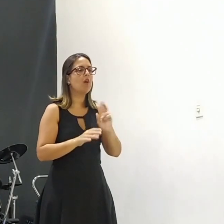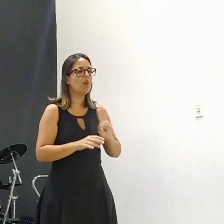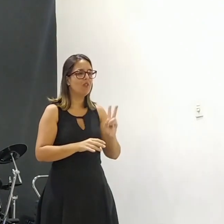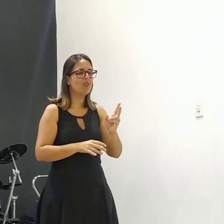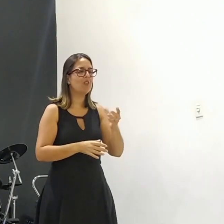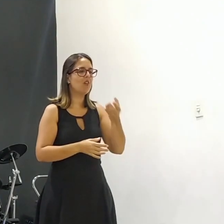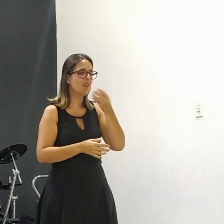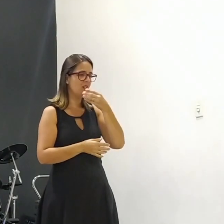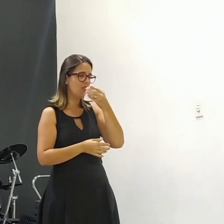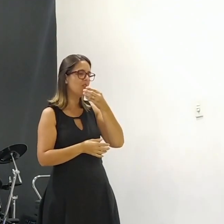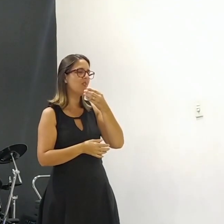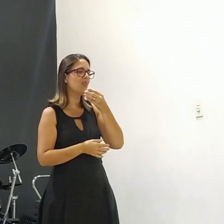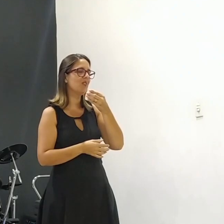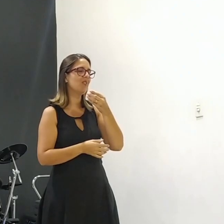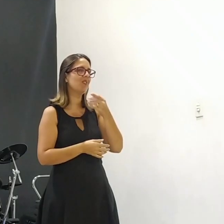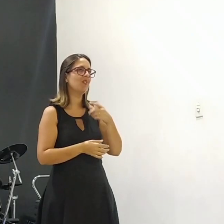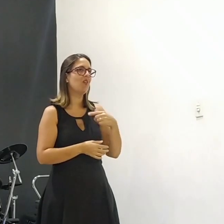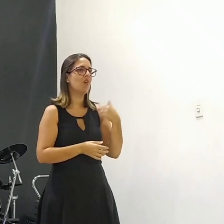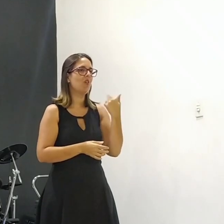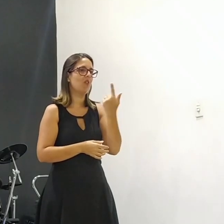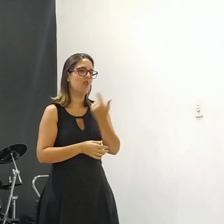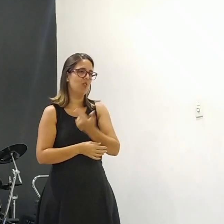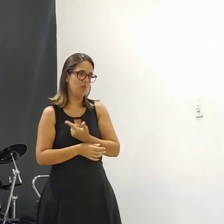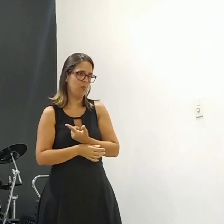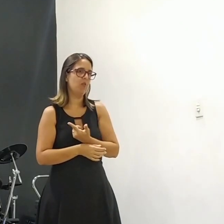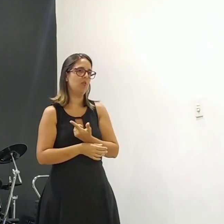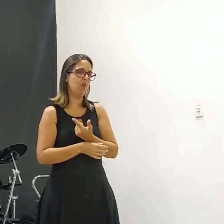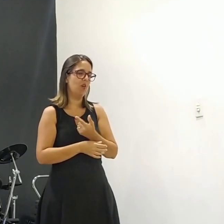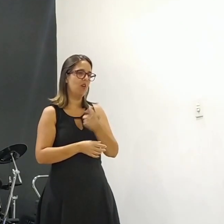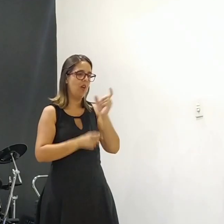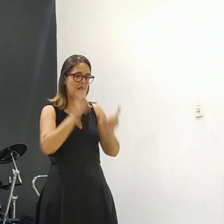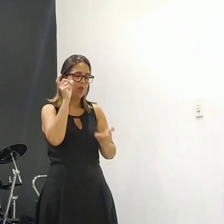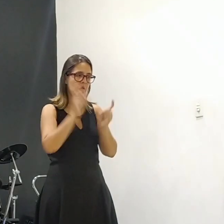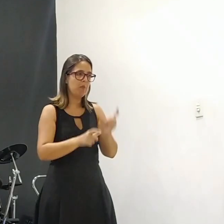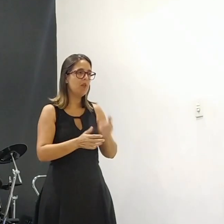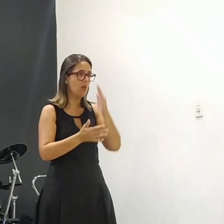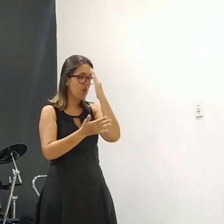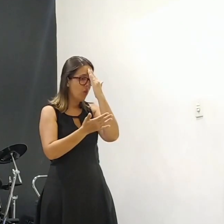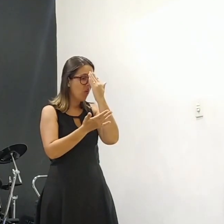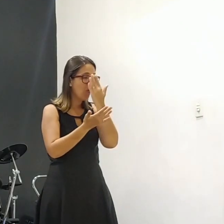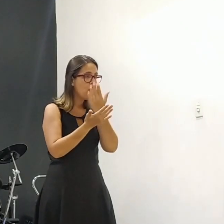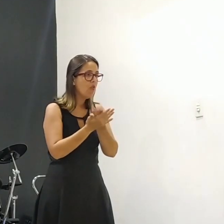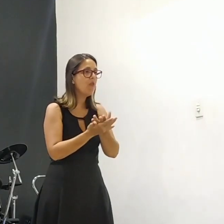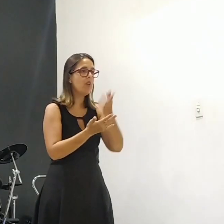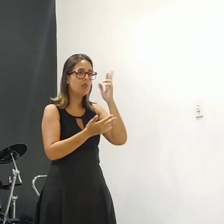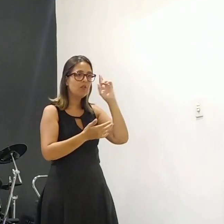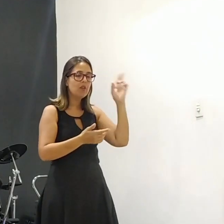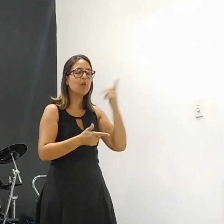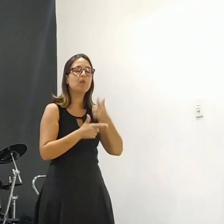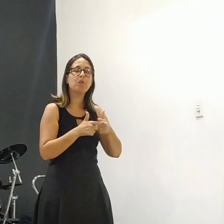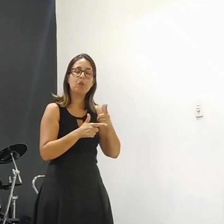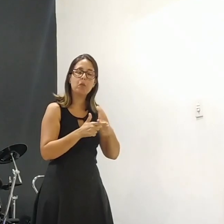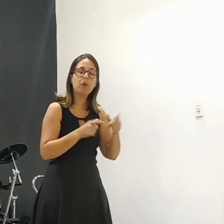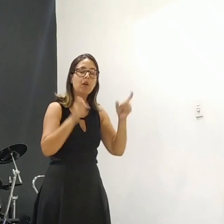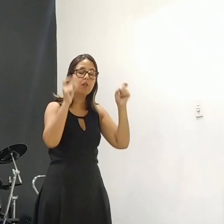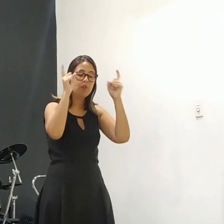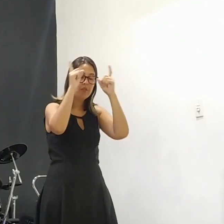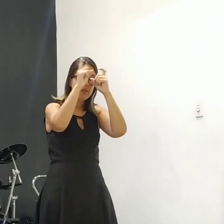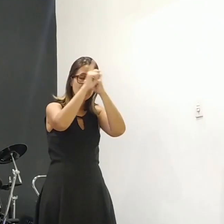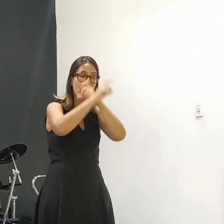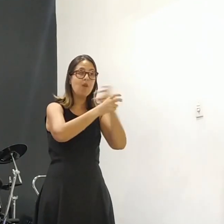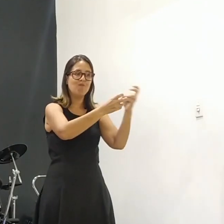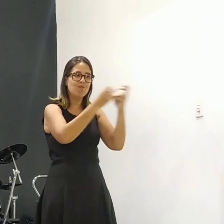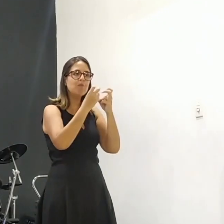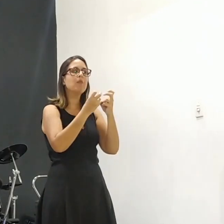Amém? Assim é o varão que confia no Senhor. Virão tempos difíceis, irmão, e a gente está vendo